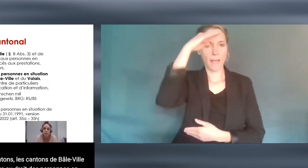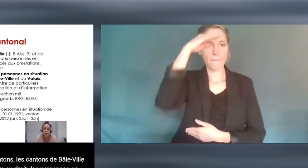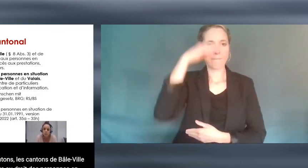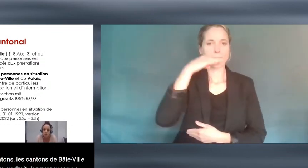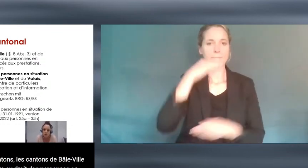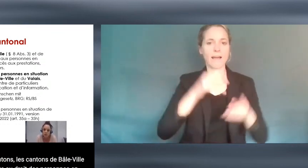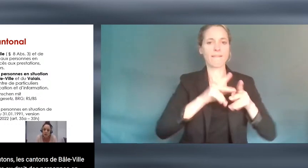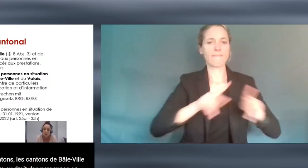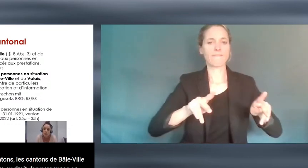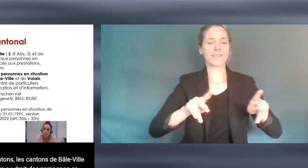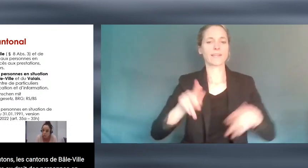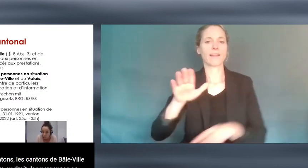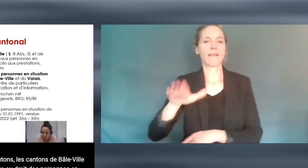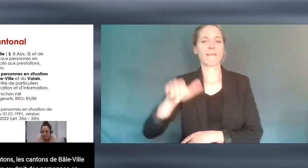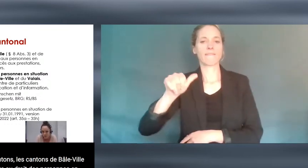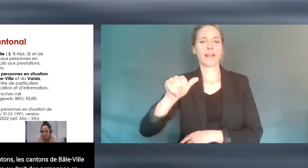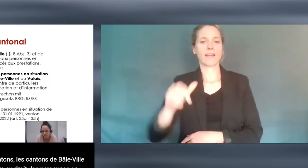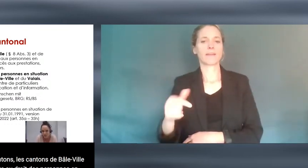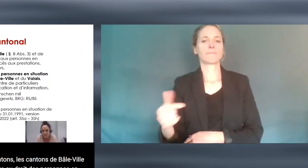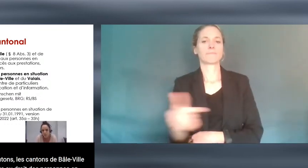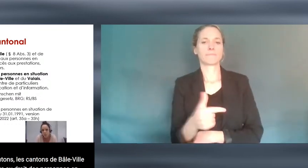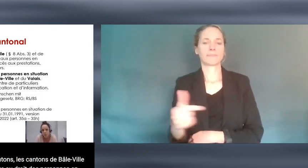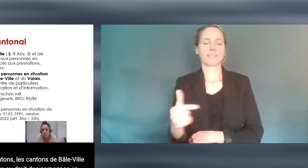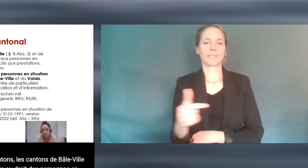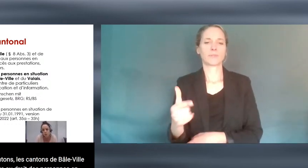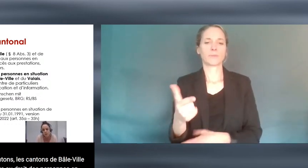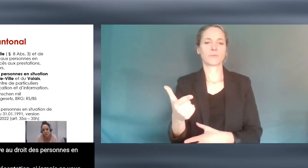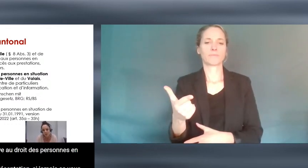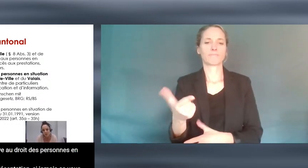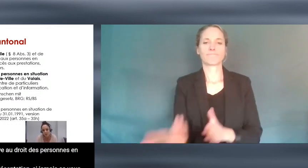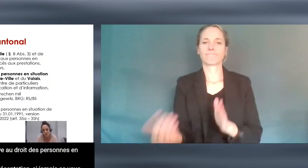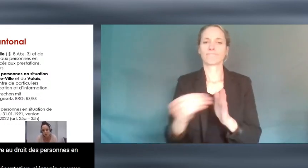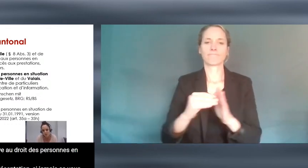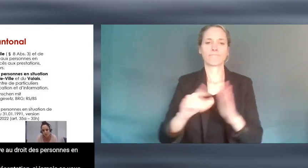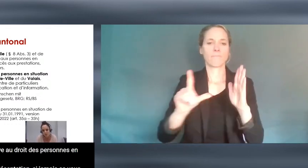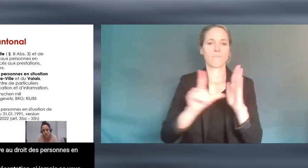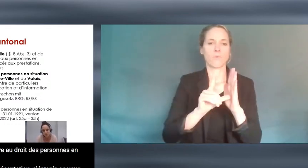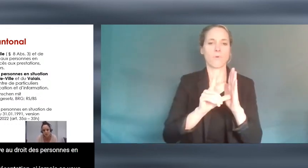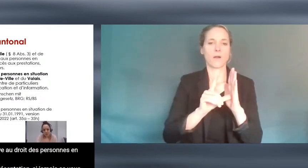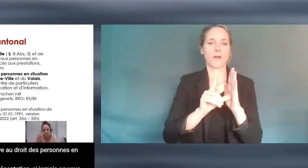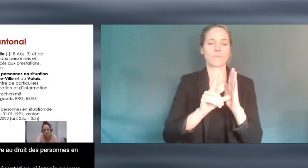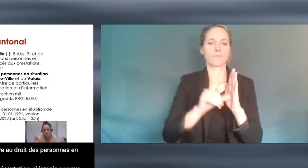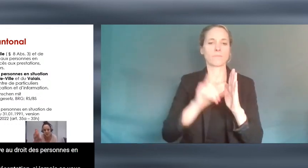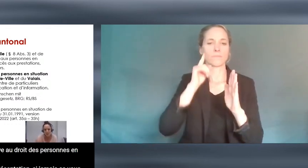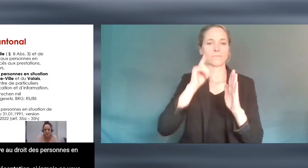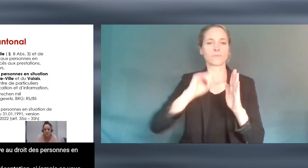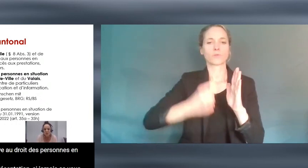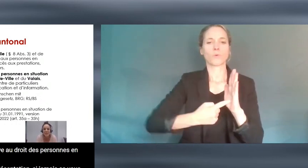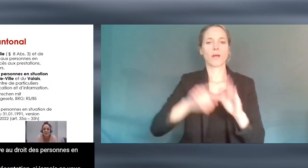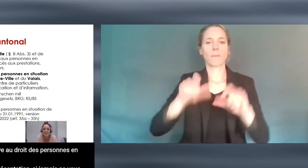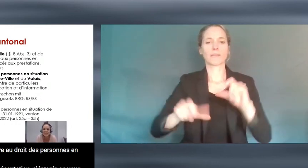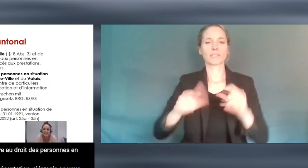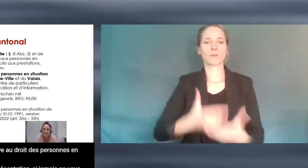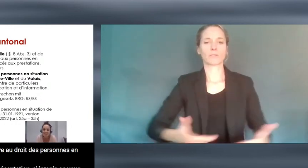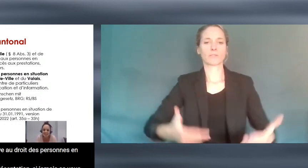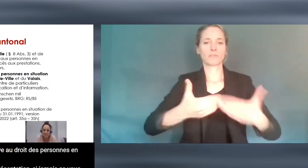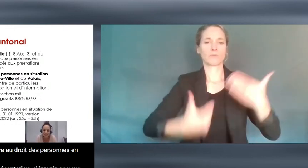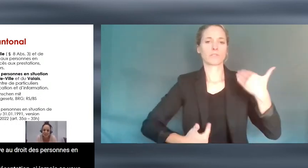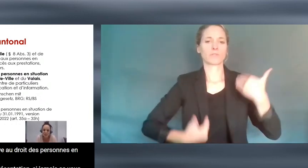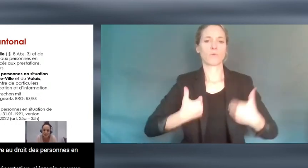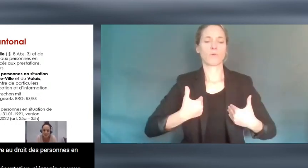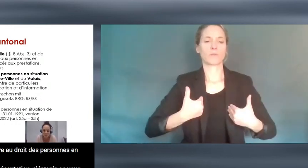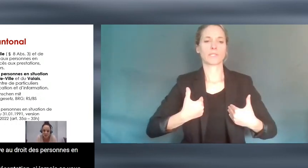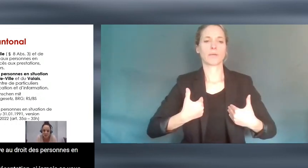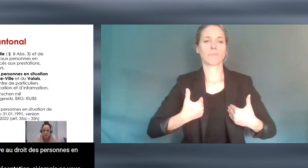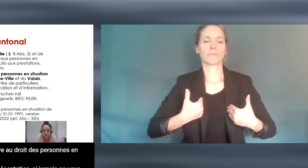qui se sont donné une loi relative aux droits des personnes en situation de handicap. Je vous ai donné les titres exacts